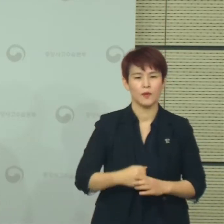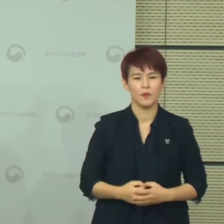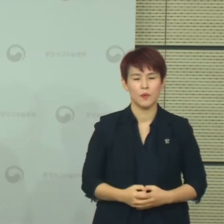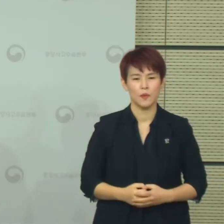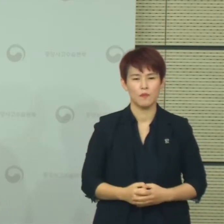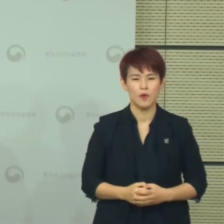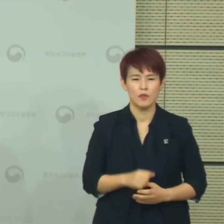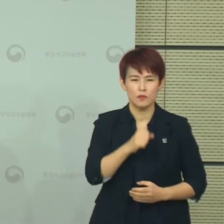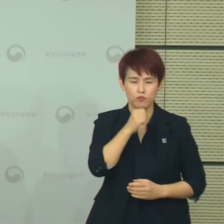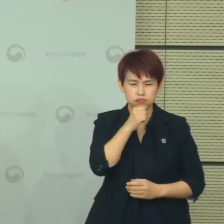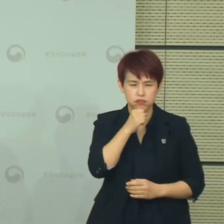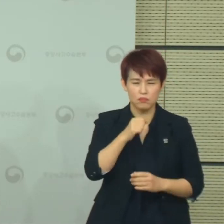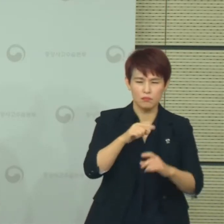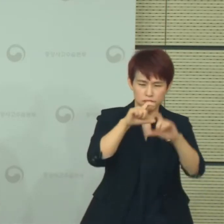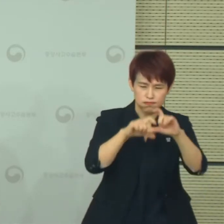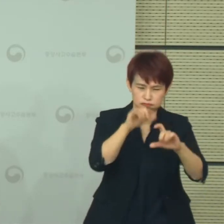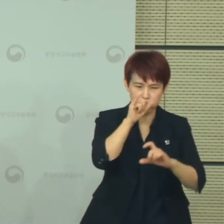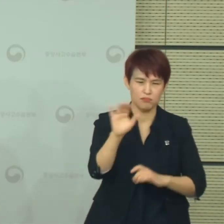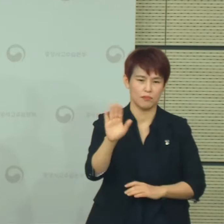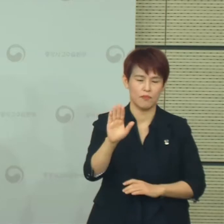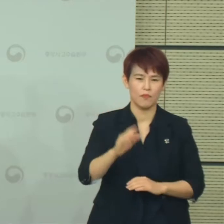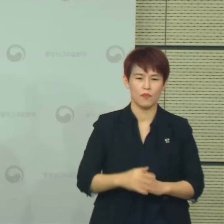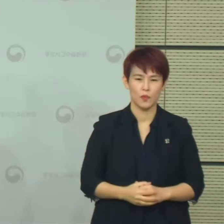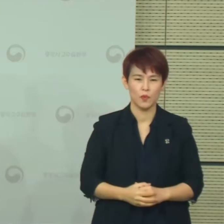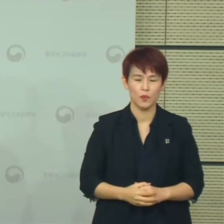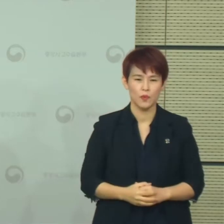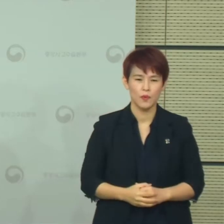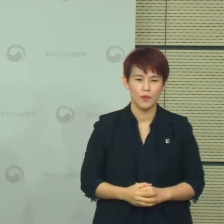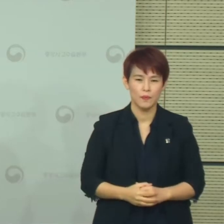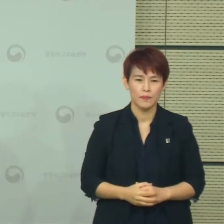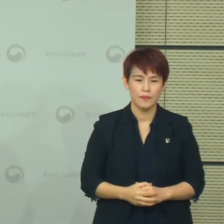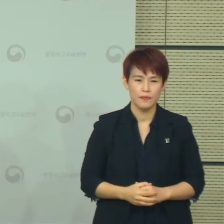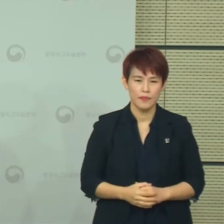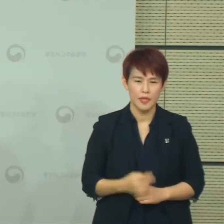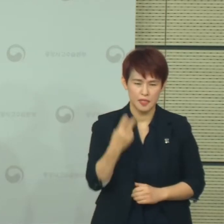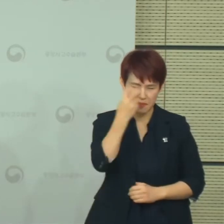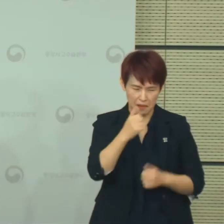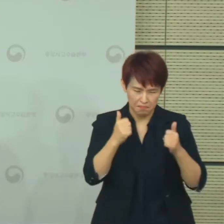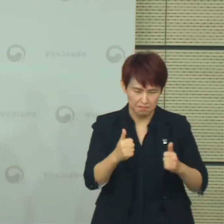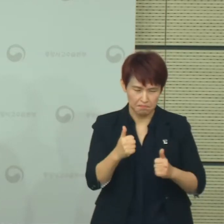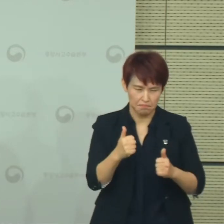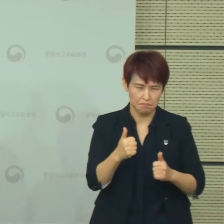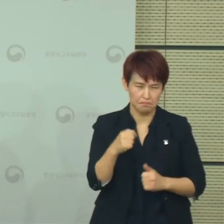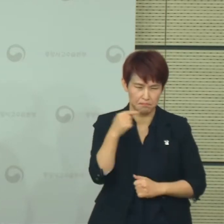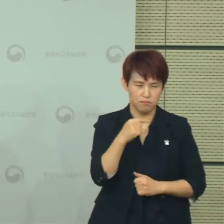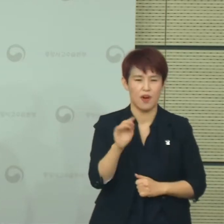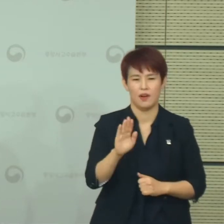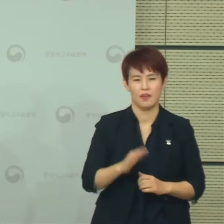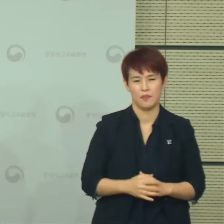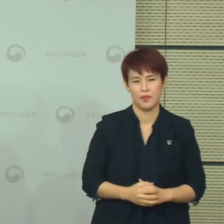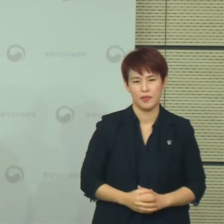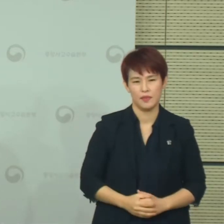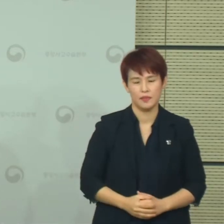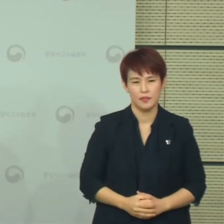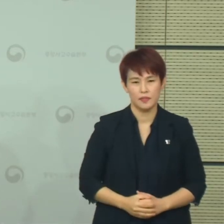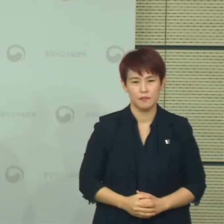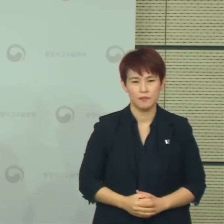가산 제도를 동결하고 뇌 MRI 심사 연기 등을 조치한 바가 있습니다. 이에 더해서